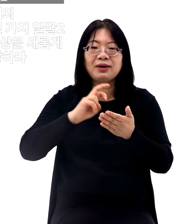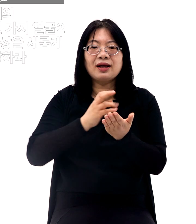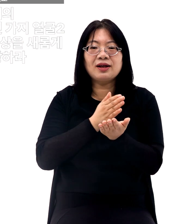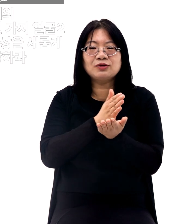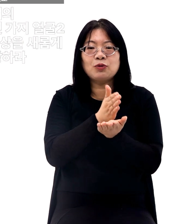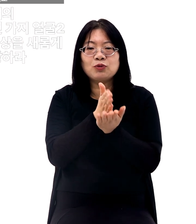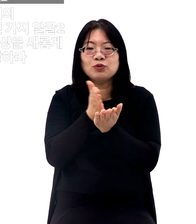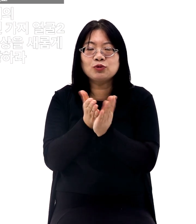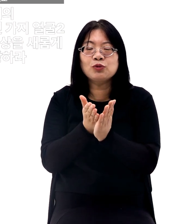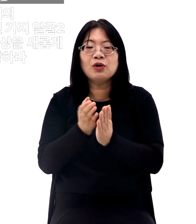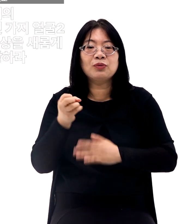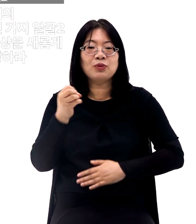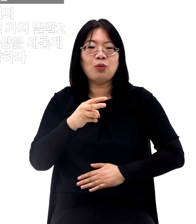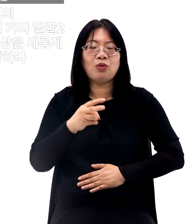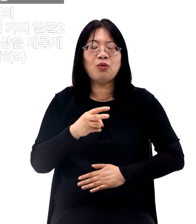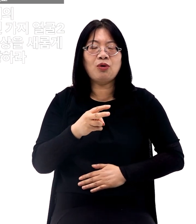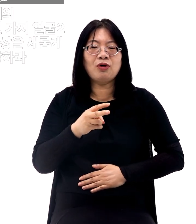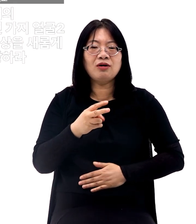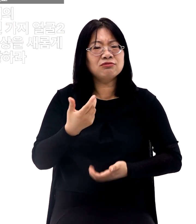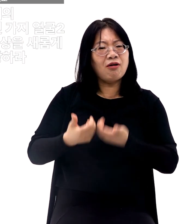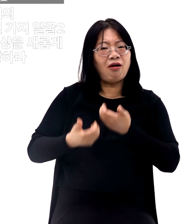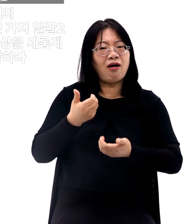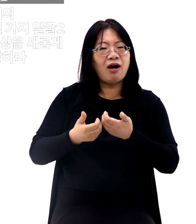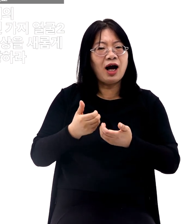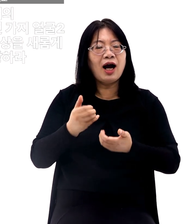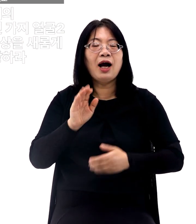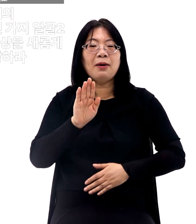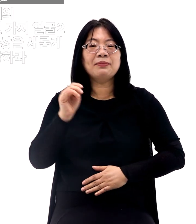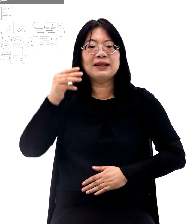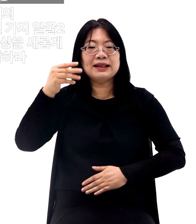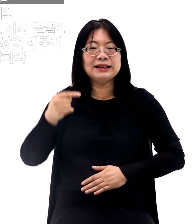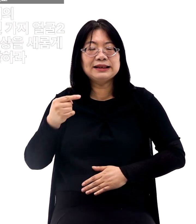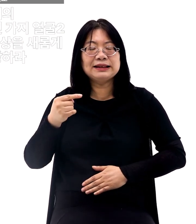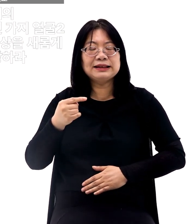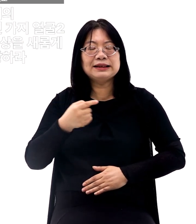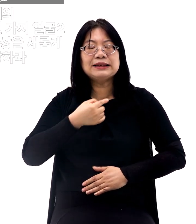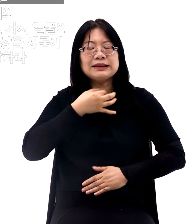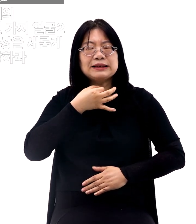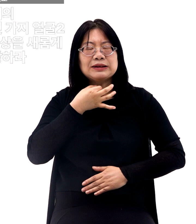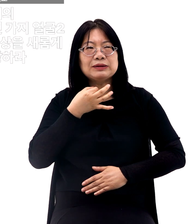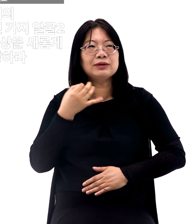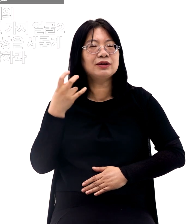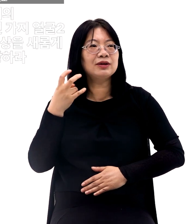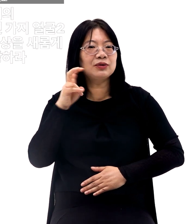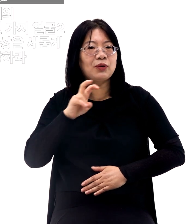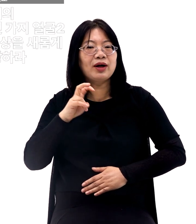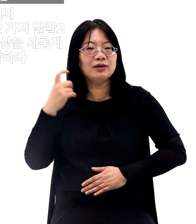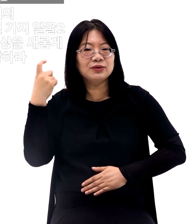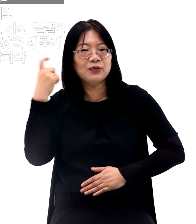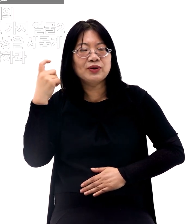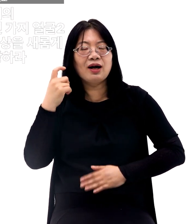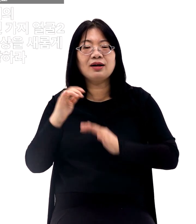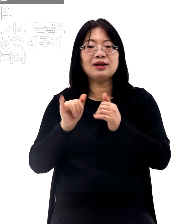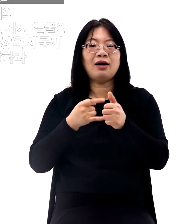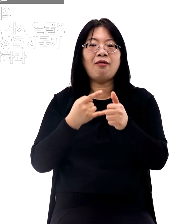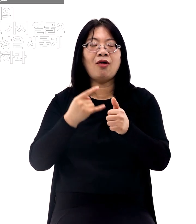장르나 생경스러운 비트까지 사람들에게 엄청난 충격이었어요. 근데